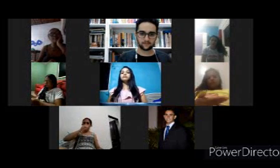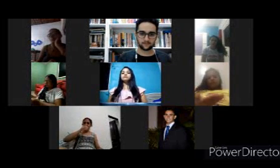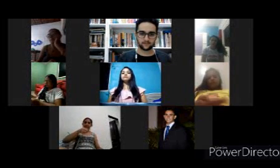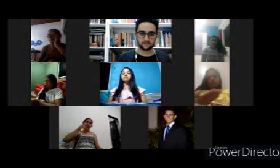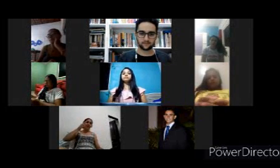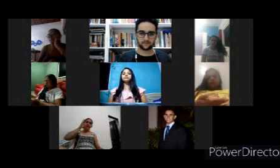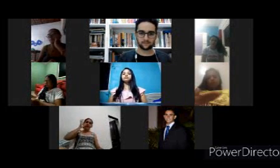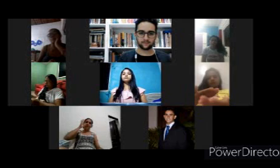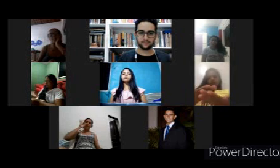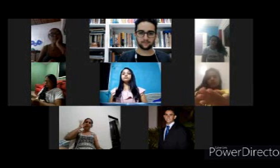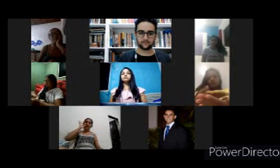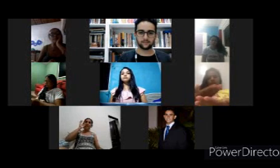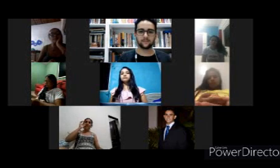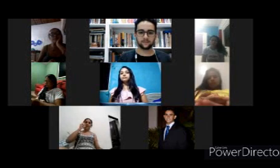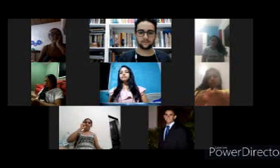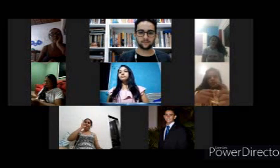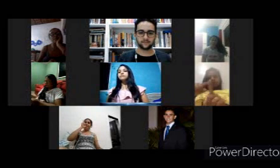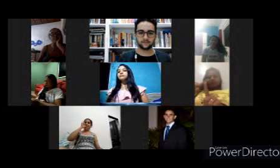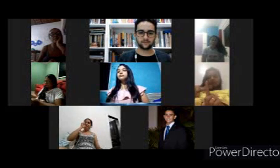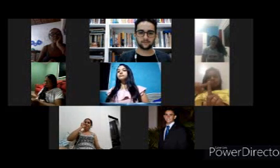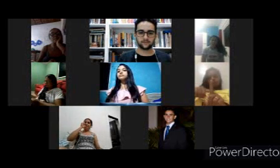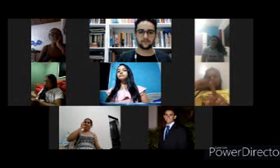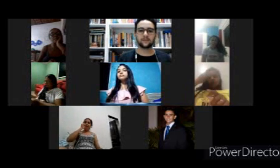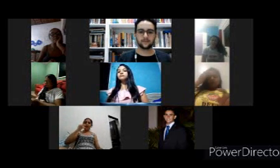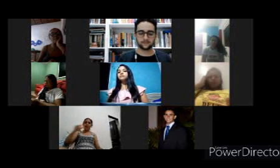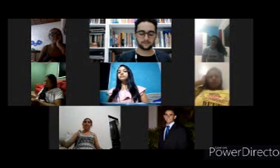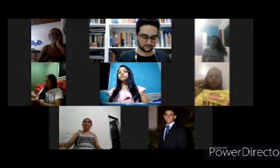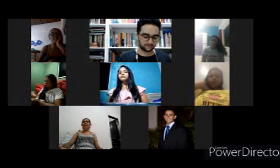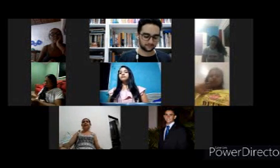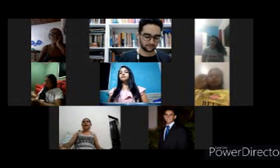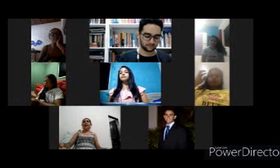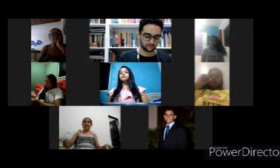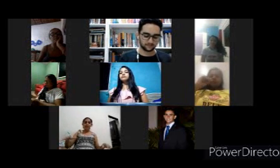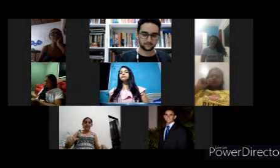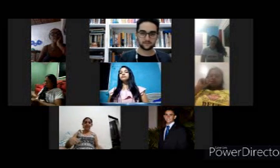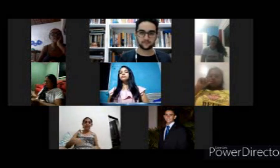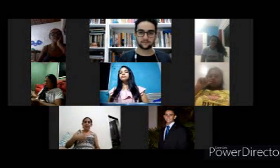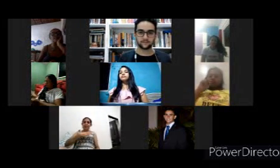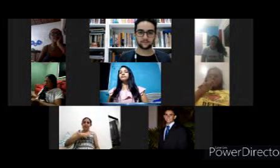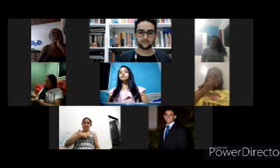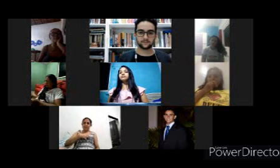bebida, café e água. Aí os sentimentos,